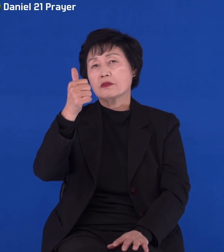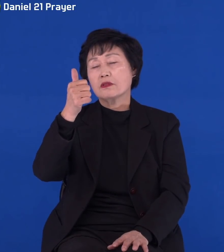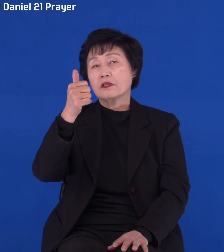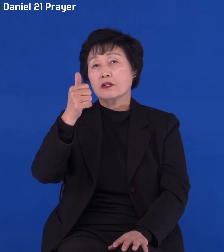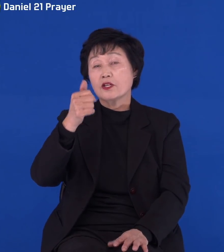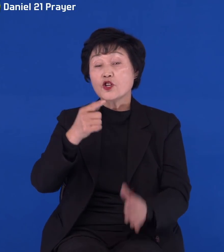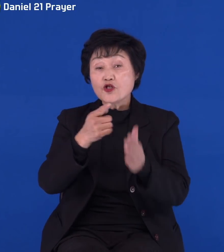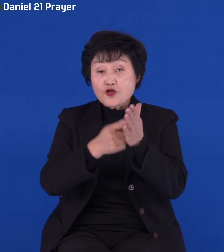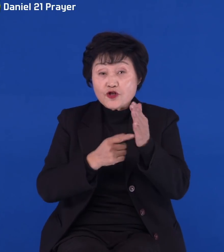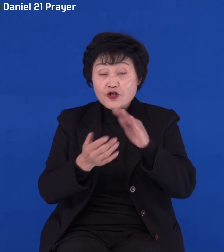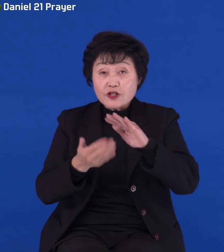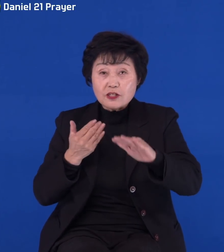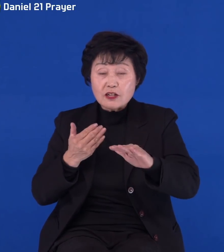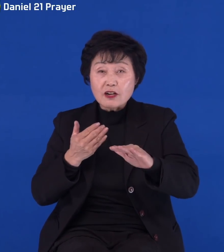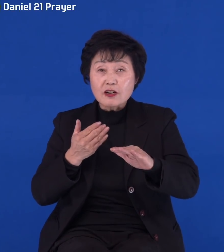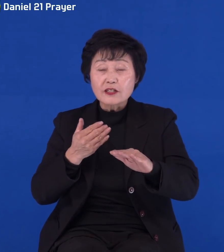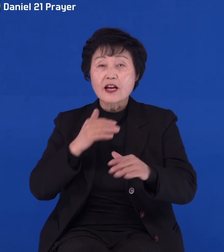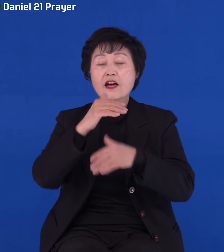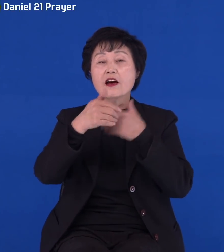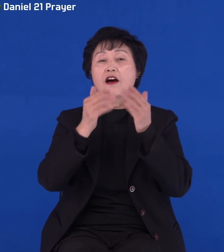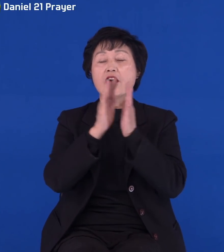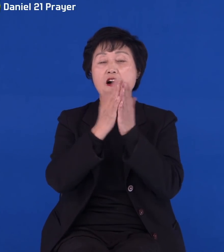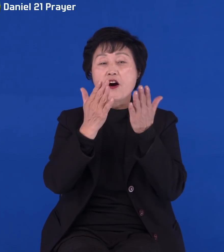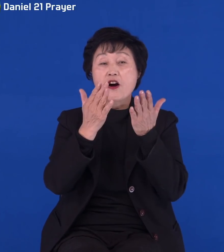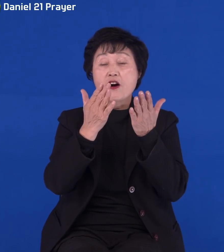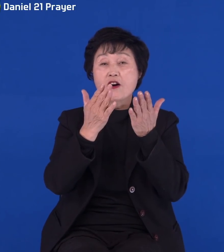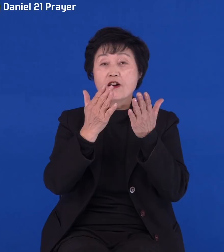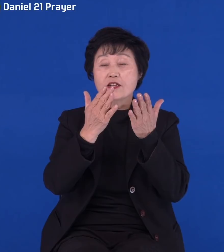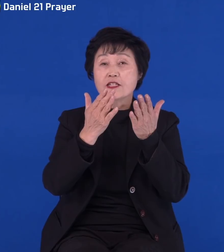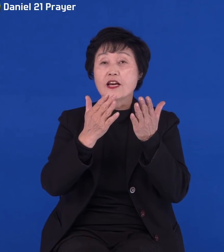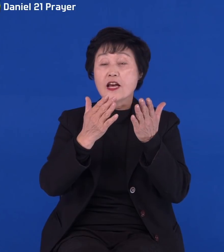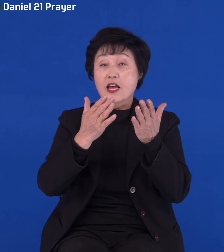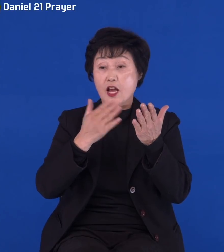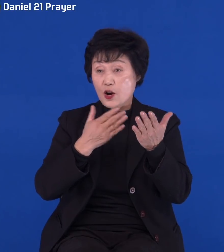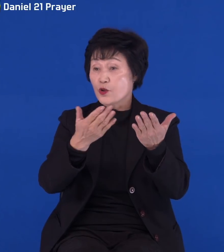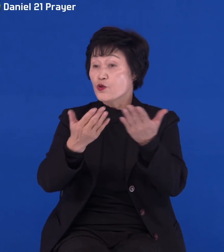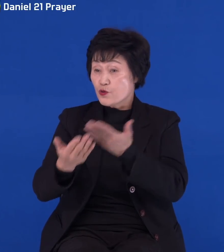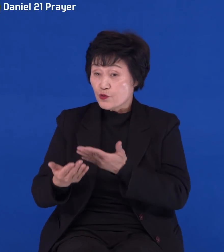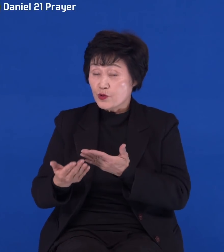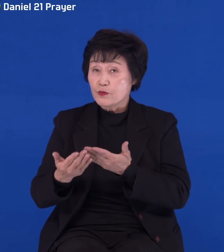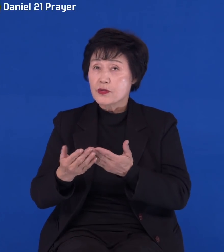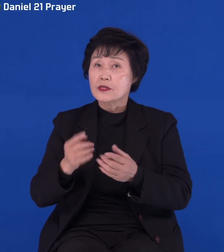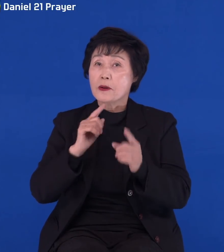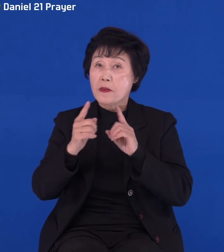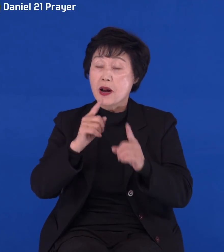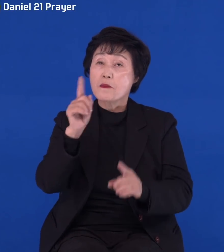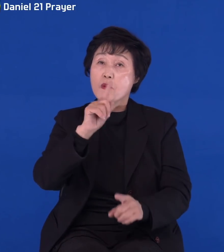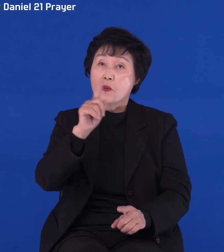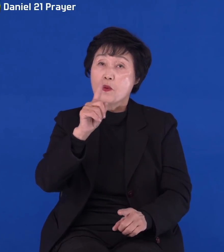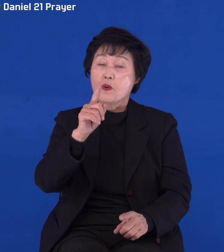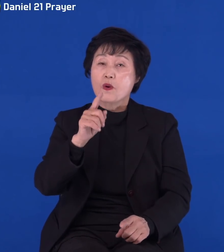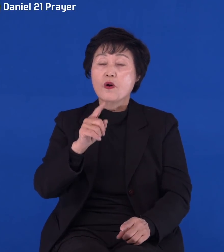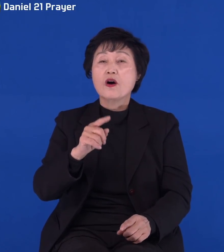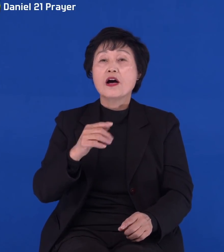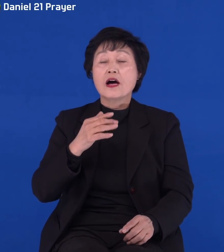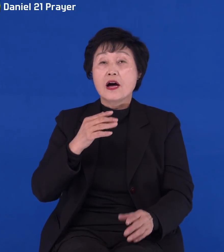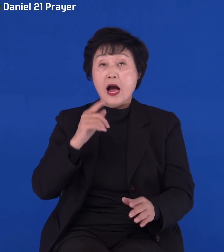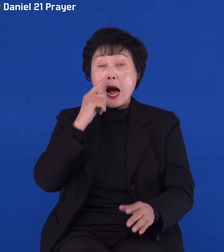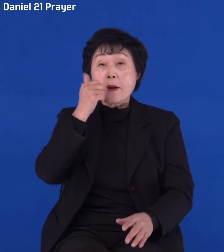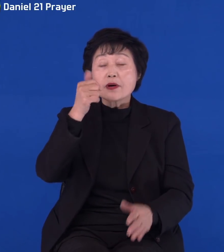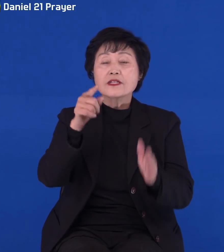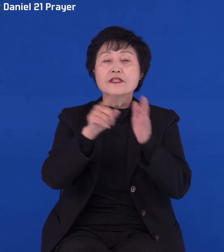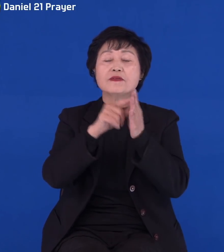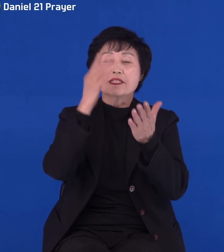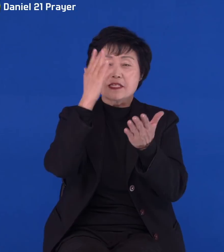성경책을 저희 큰어머니와 저희 가족들에 주면서 이제는 저를 믿지 말고 여기에 있는 예수님을 믿으세요라고